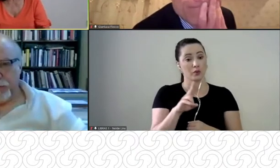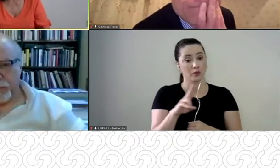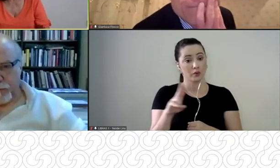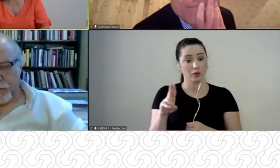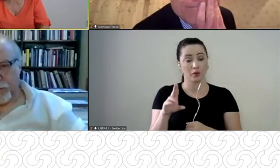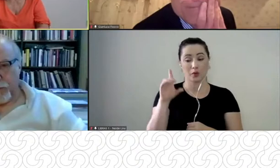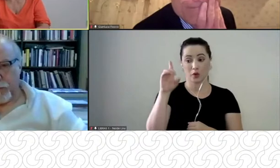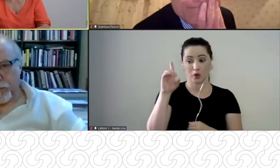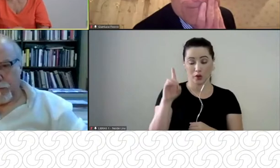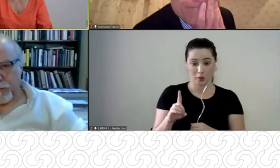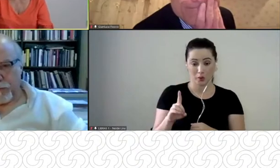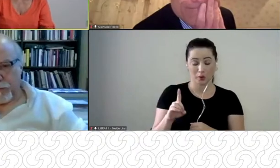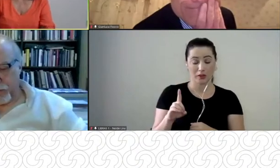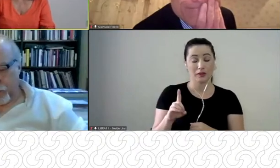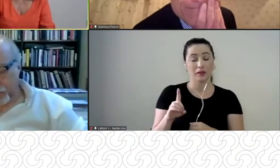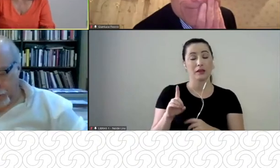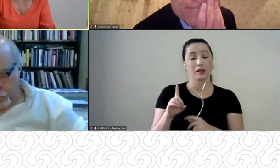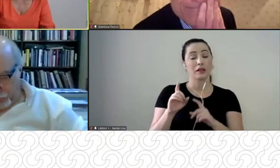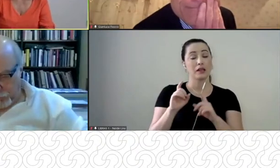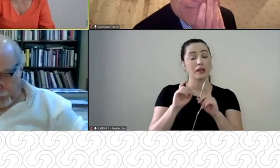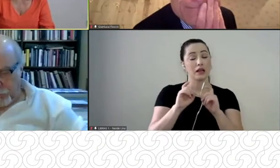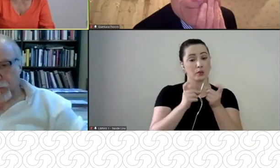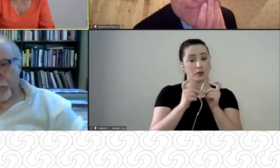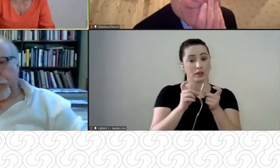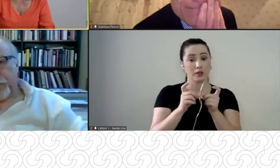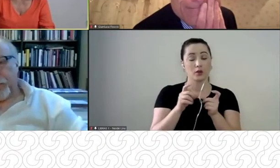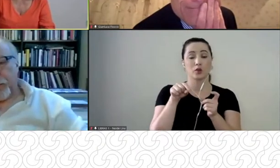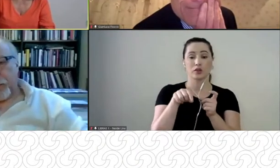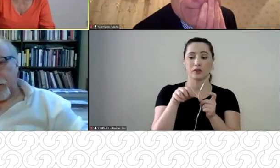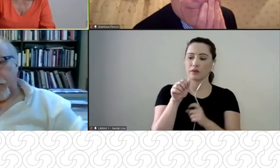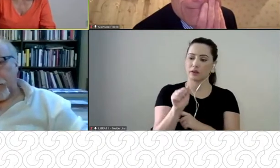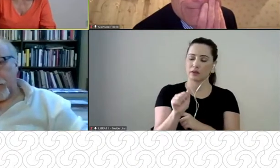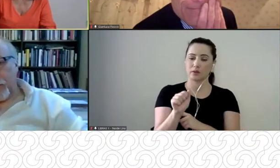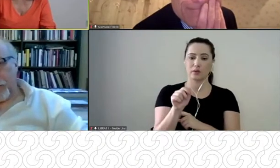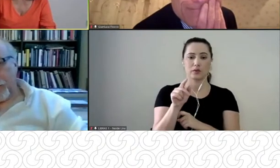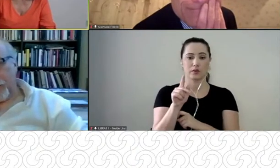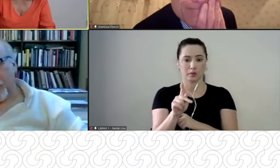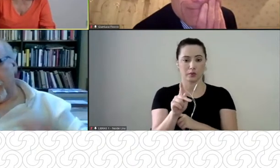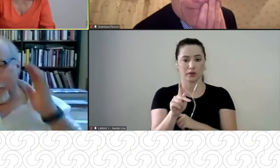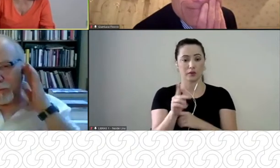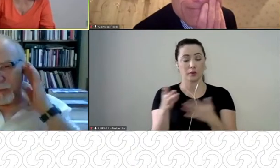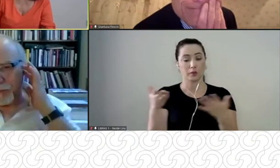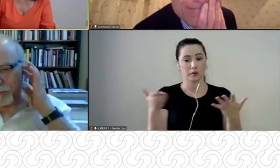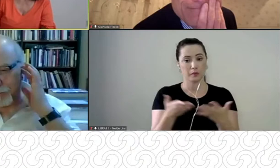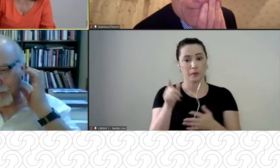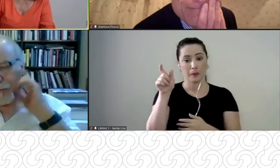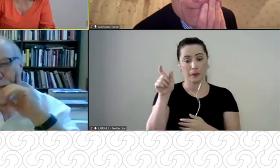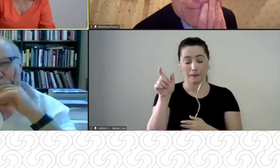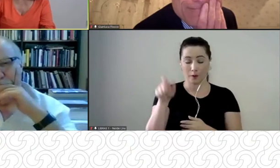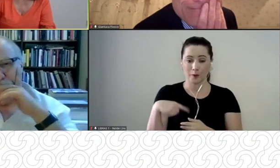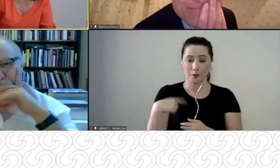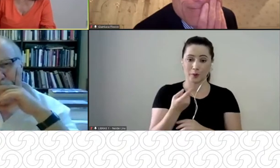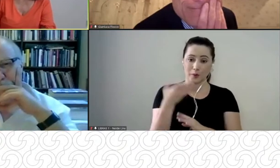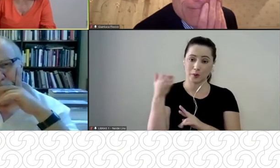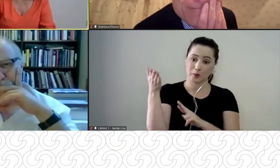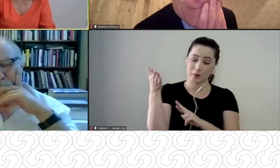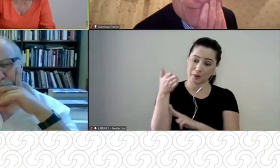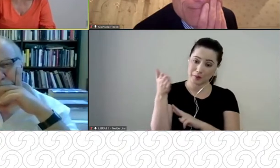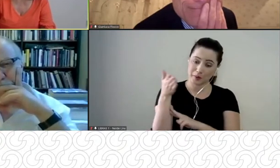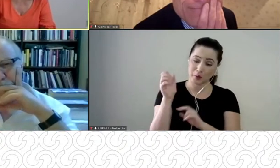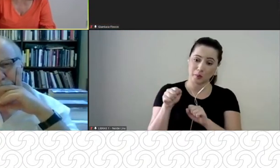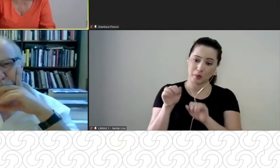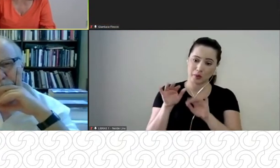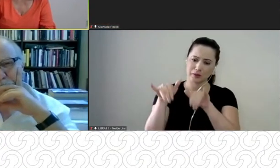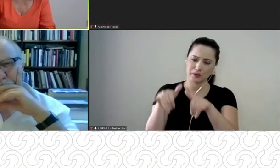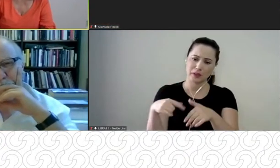diretora executiva. E passo a palavra, então, para o nosso embaixador André Amado, para que ele faça o encerramento desse nosso primeiro dia